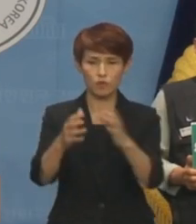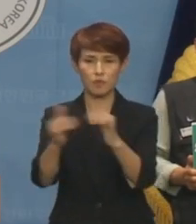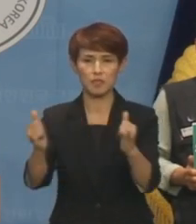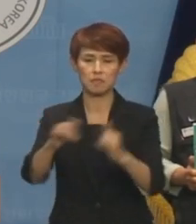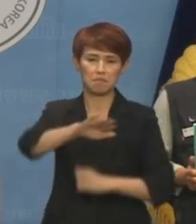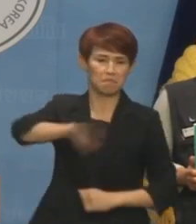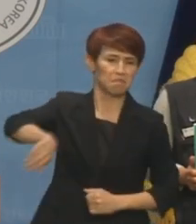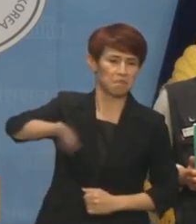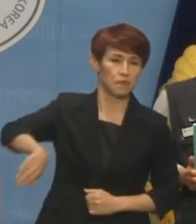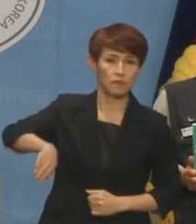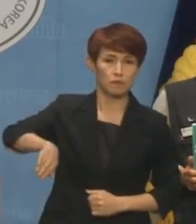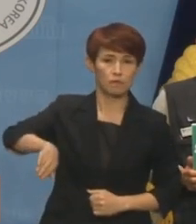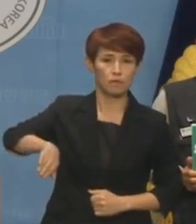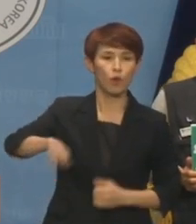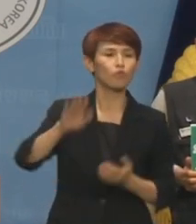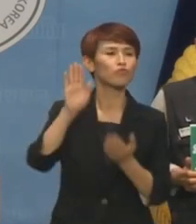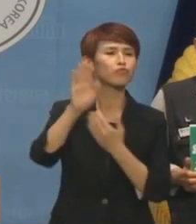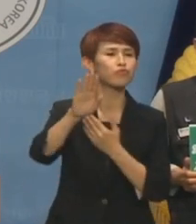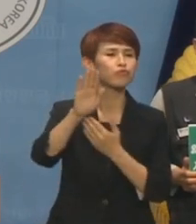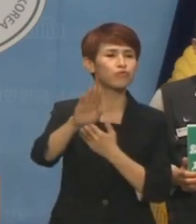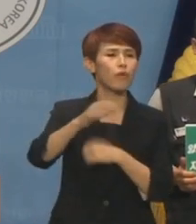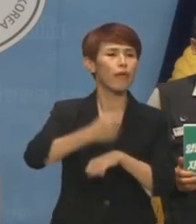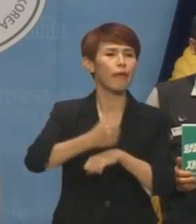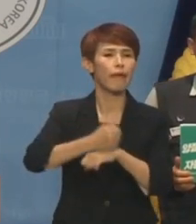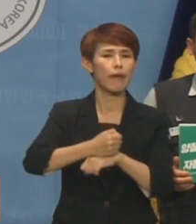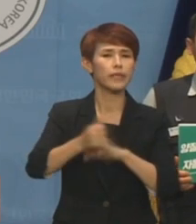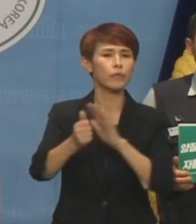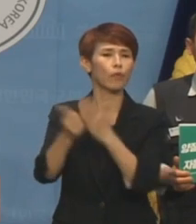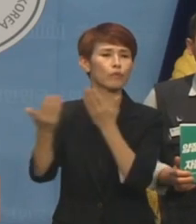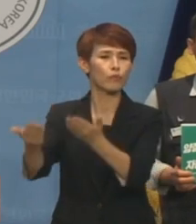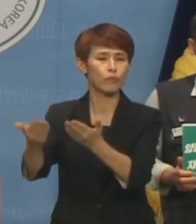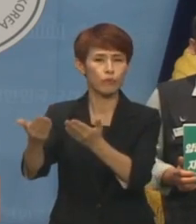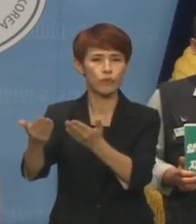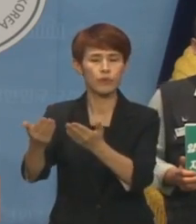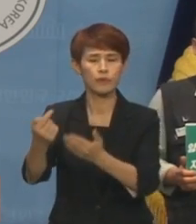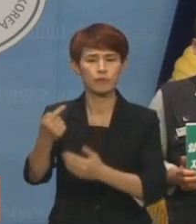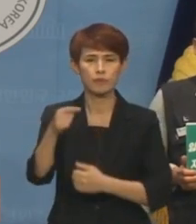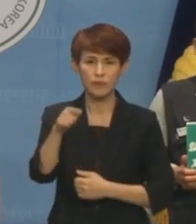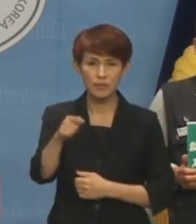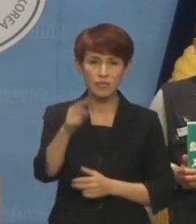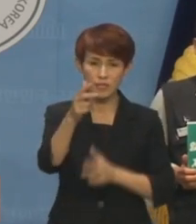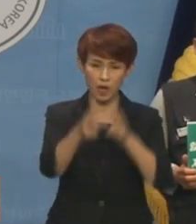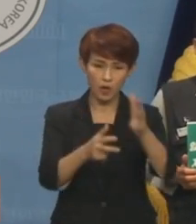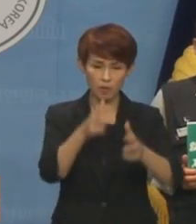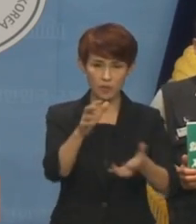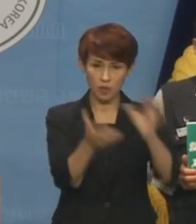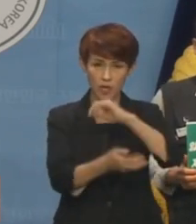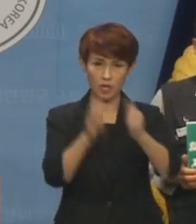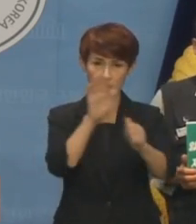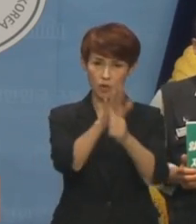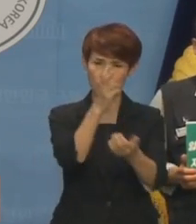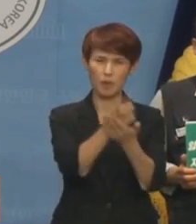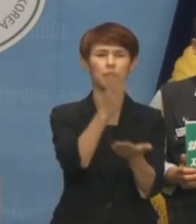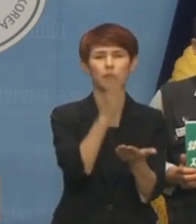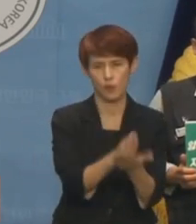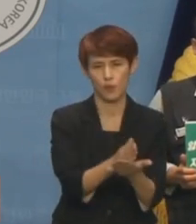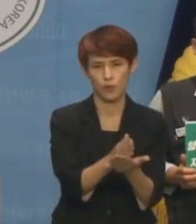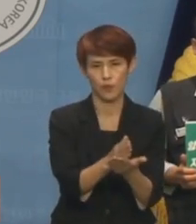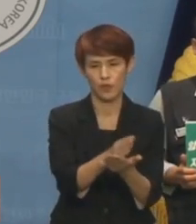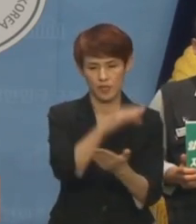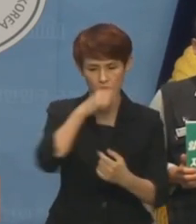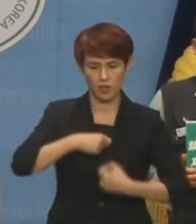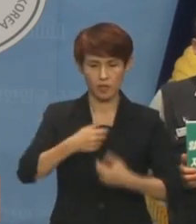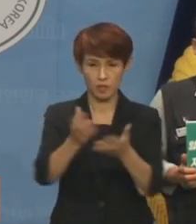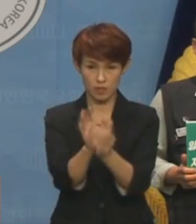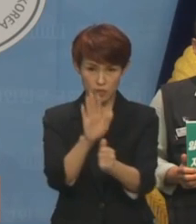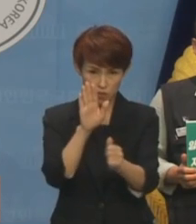배제하고 사후적, 부분적 지원 대상으로 보는 산업전환지원법이 아니라 정의로운 전환을 위해서는